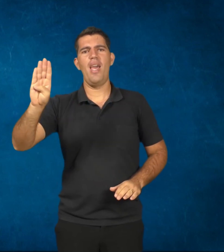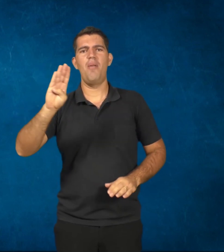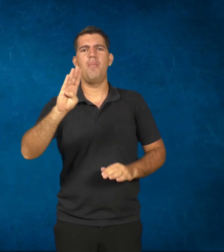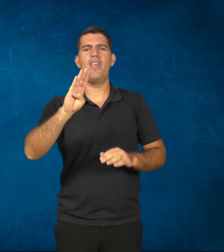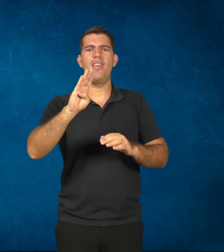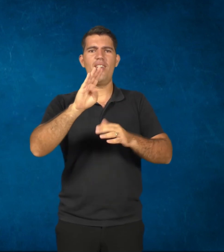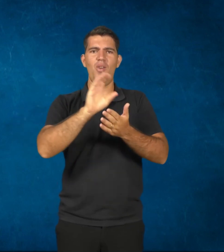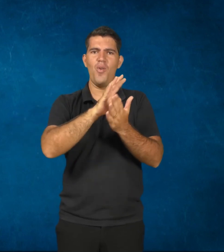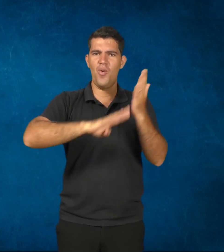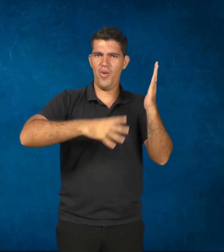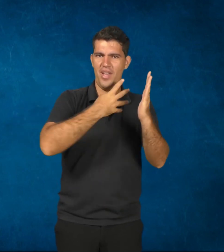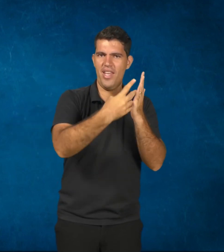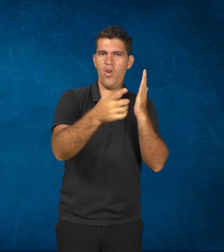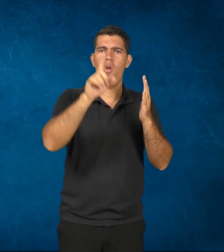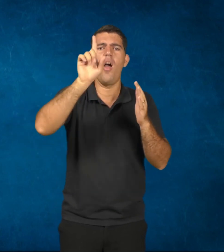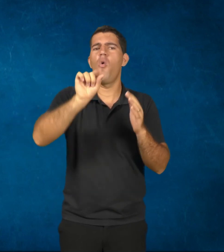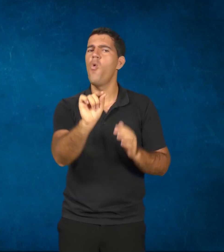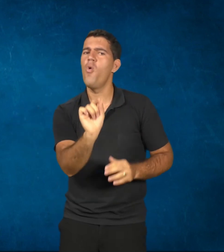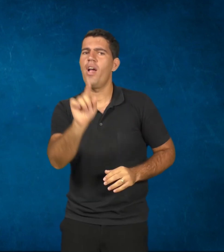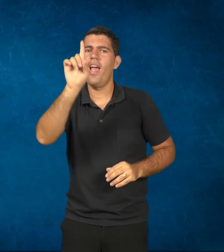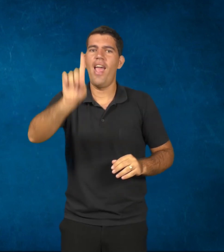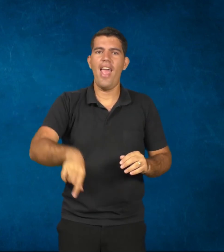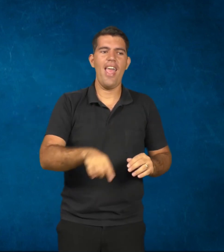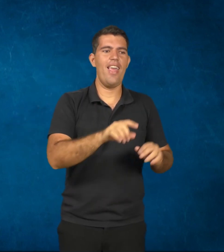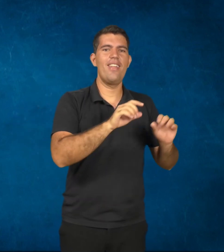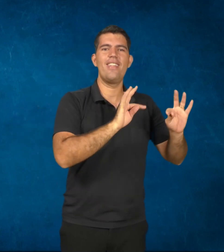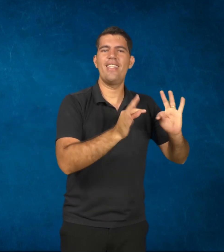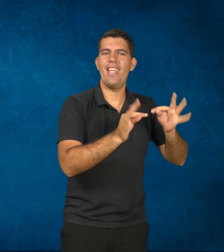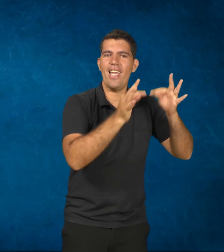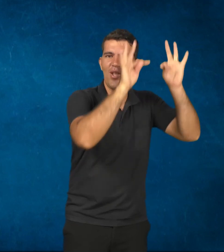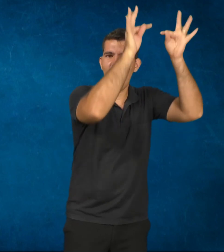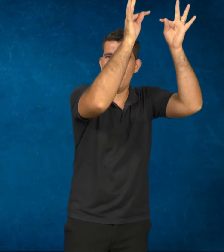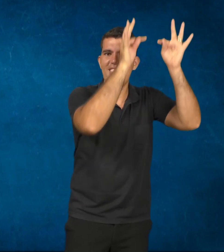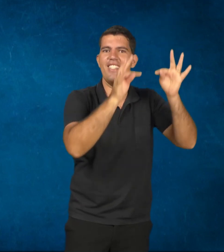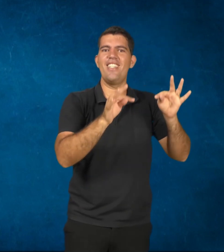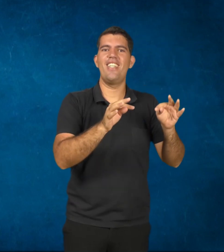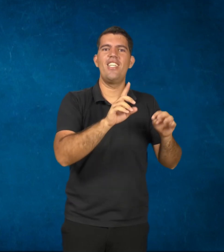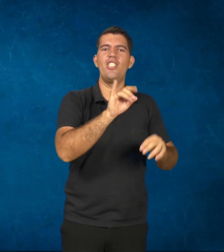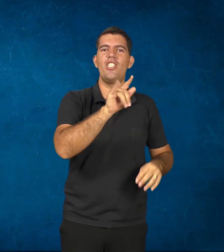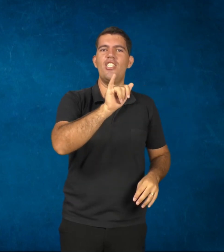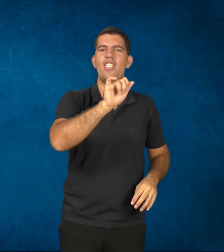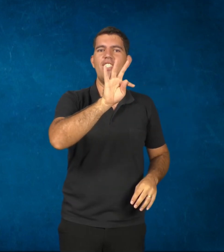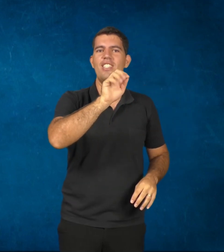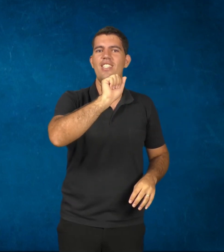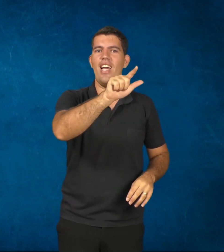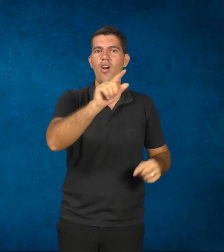é a integração das tecnologias digitais ao currículo. Diante de novos recursos e